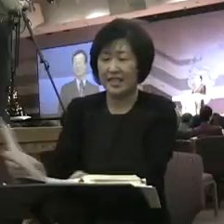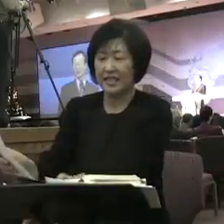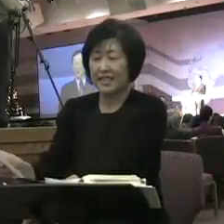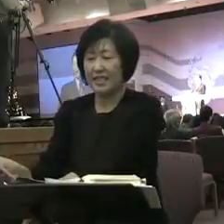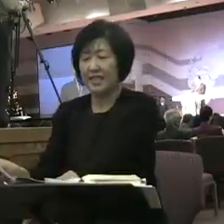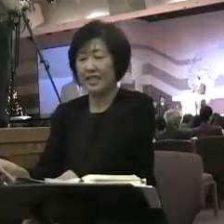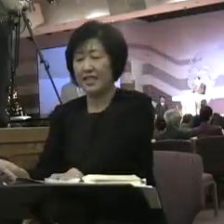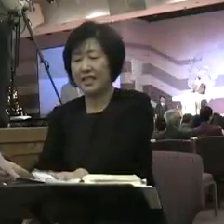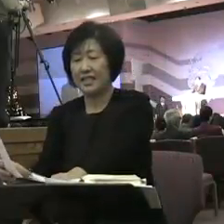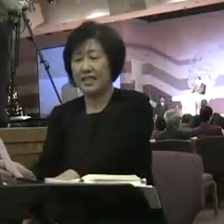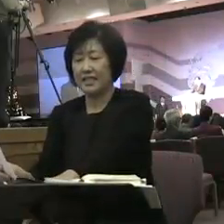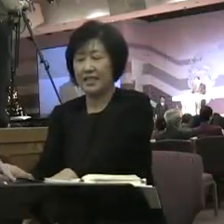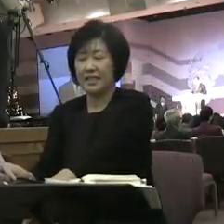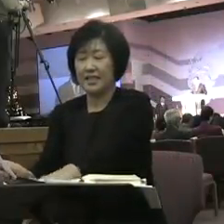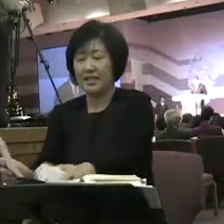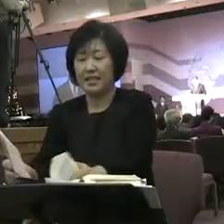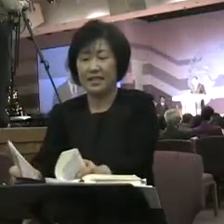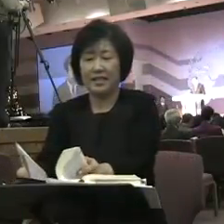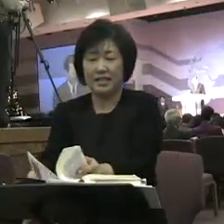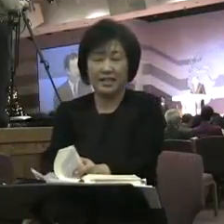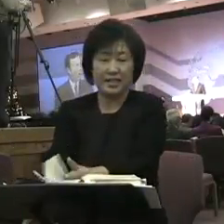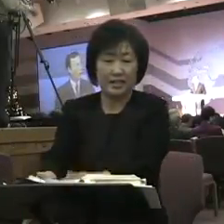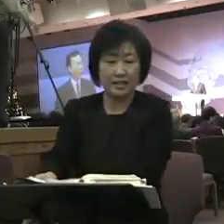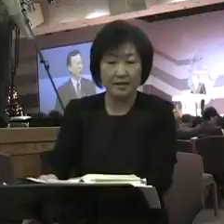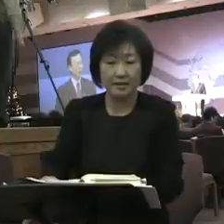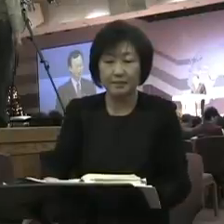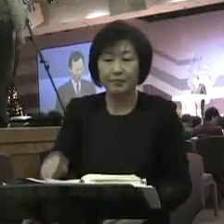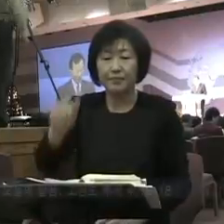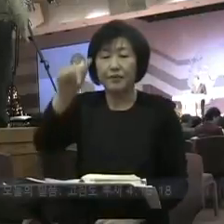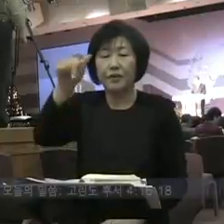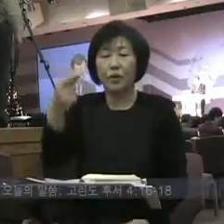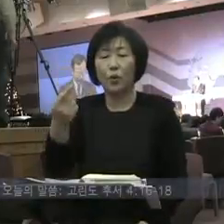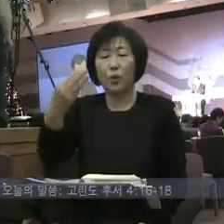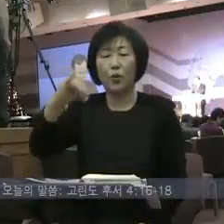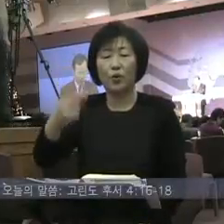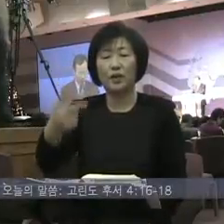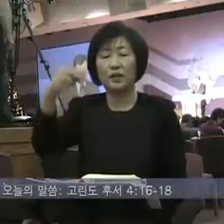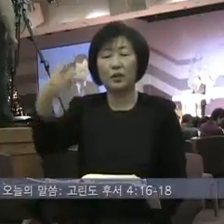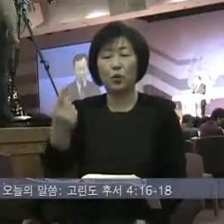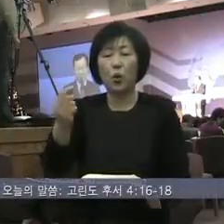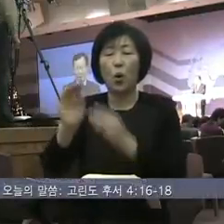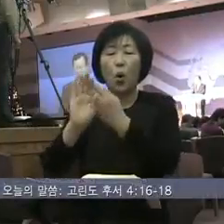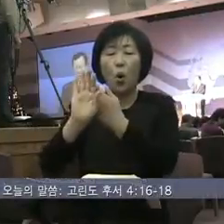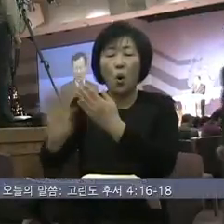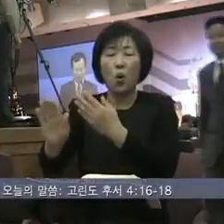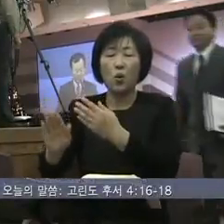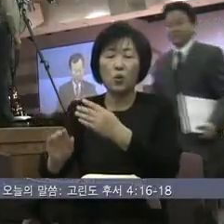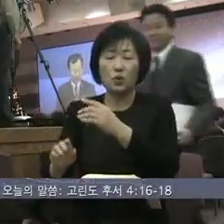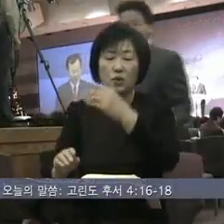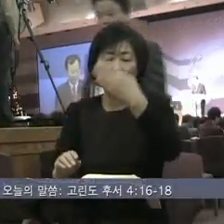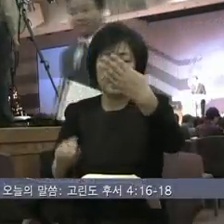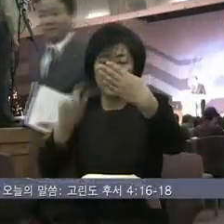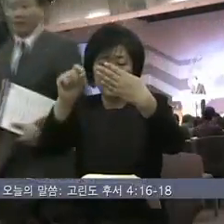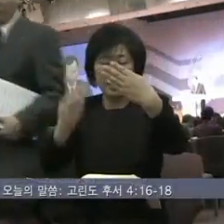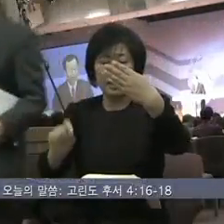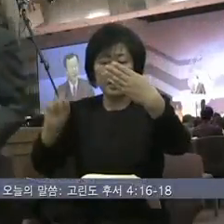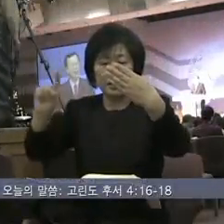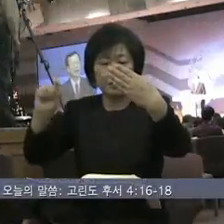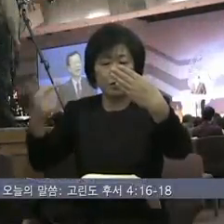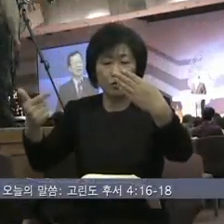우리의 기쁨이 되시는 주님이 오늘 주시는 말씀 고린도후서 4장 16절부터 18절 말씀이 되겠습니다.